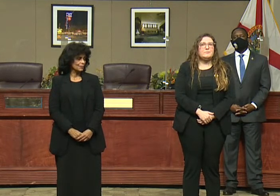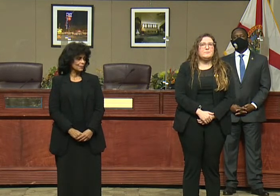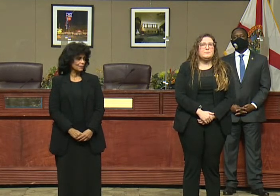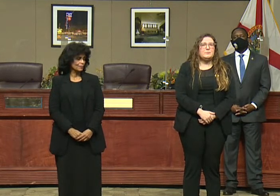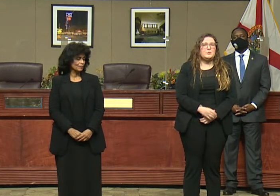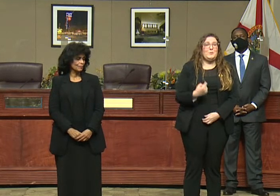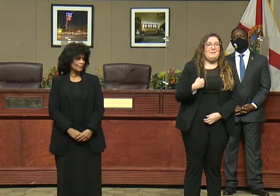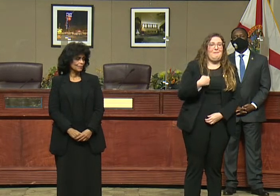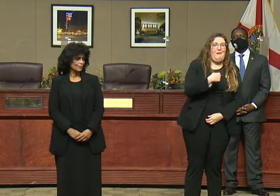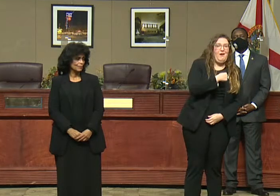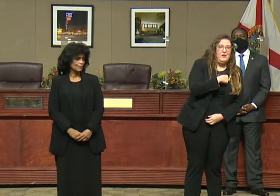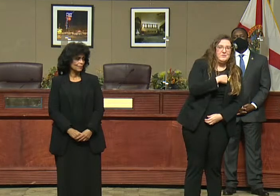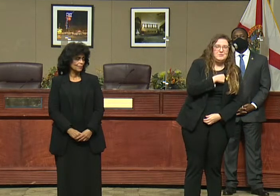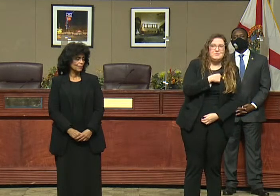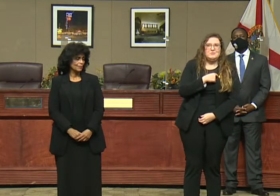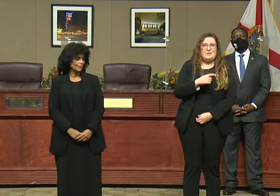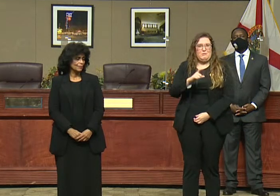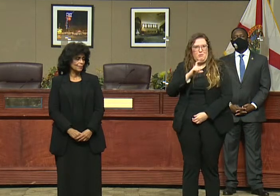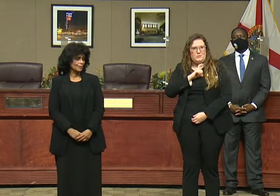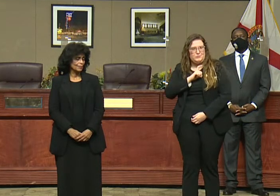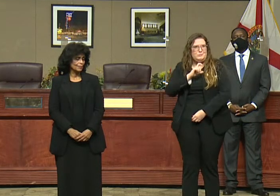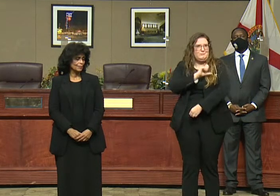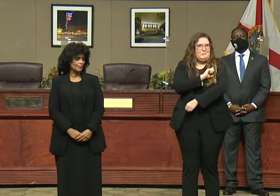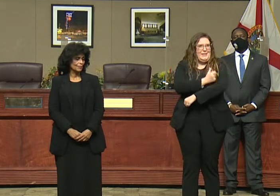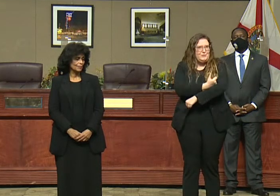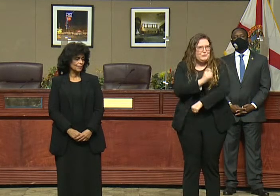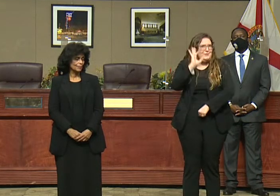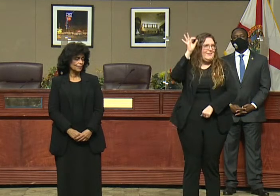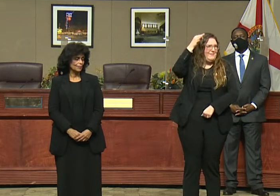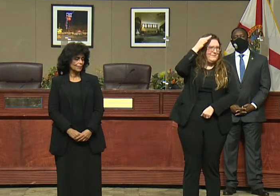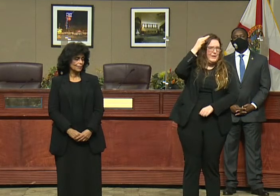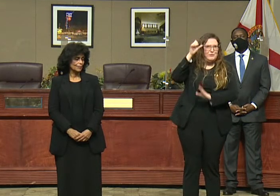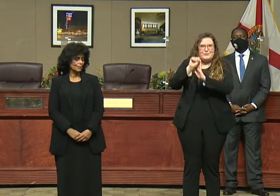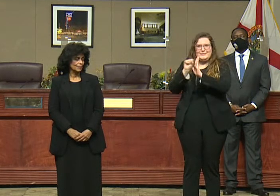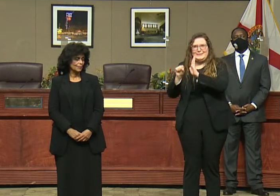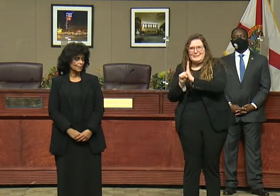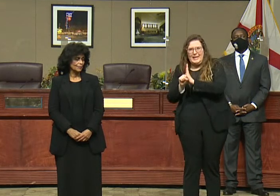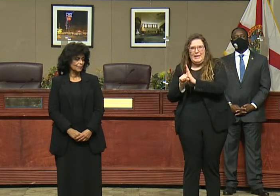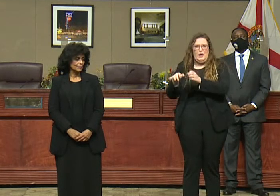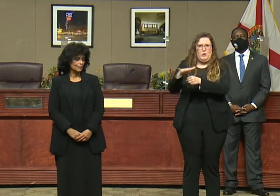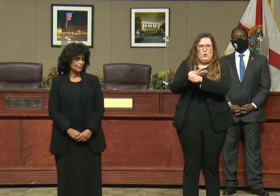various law enforcement agencies from the federal level to the state level to the local level.